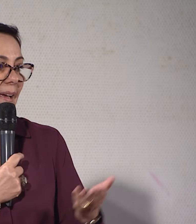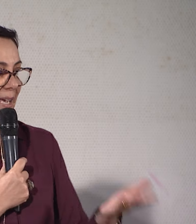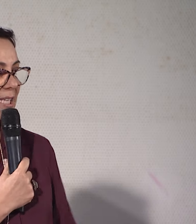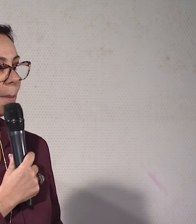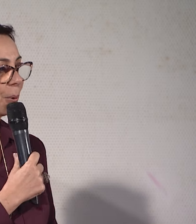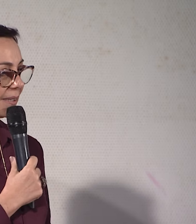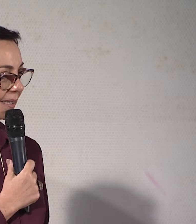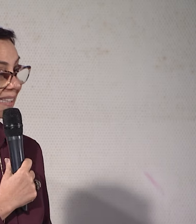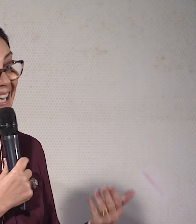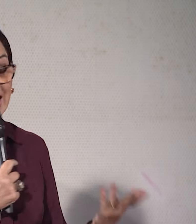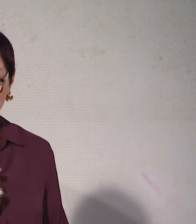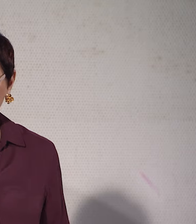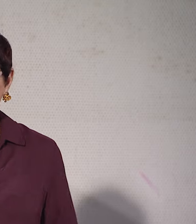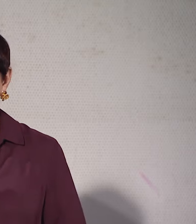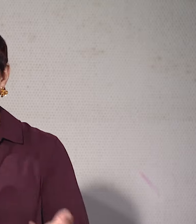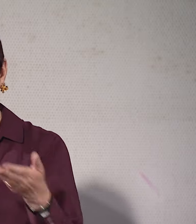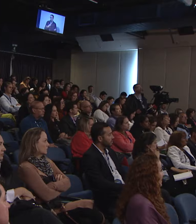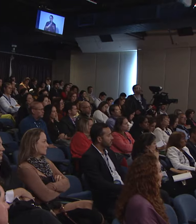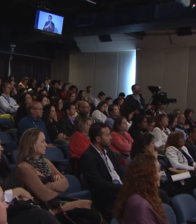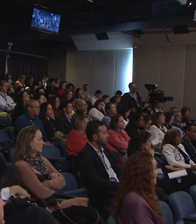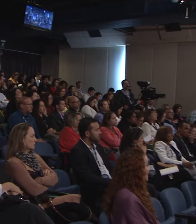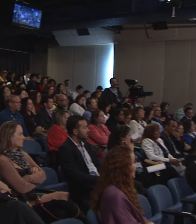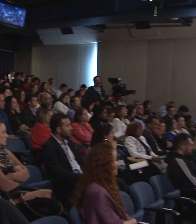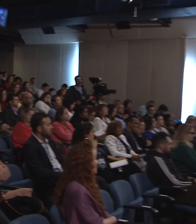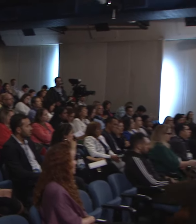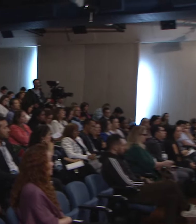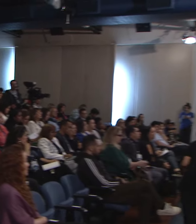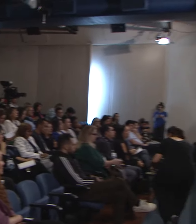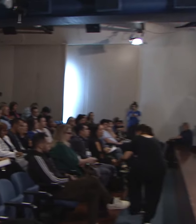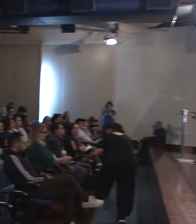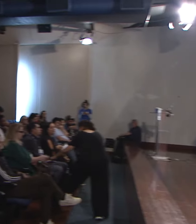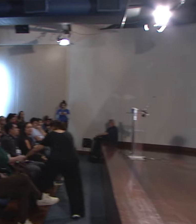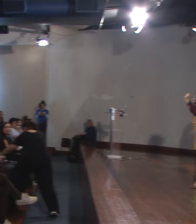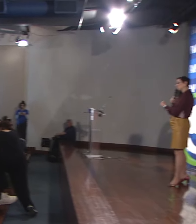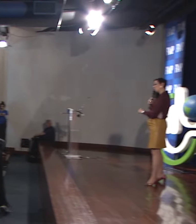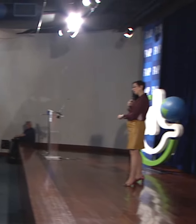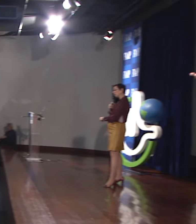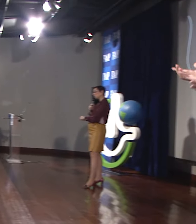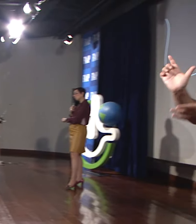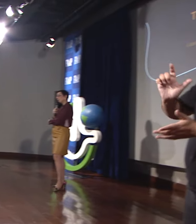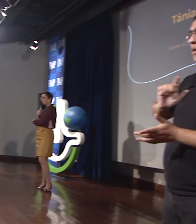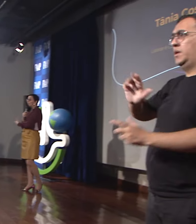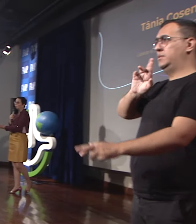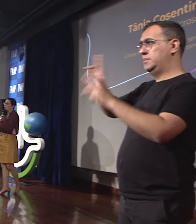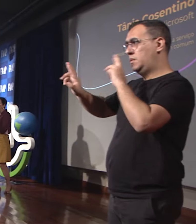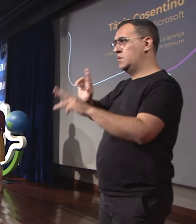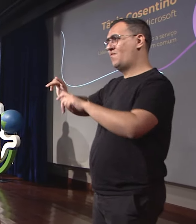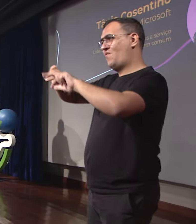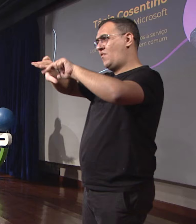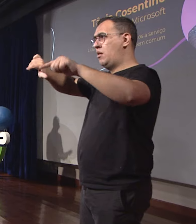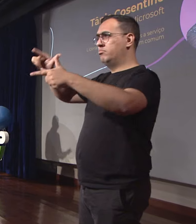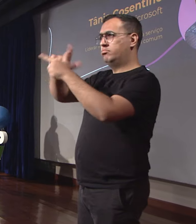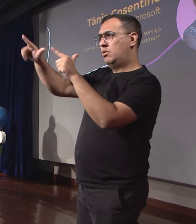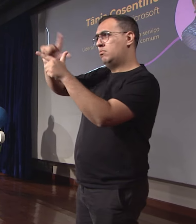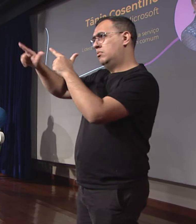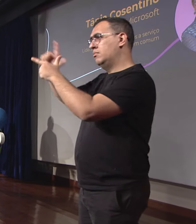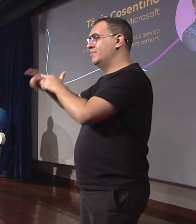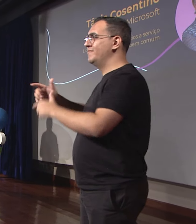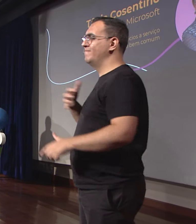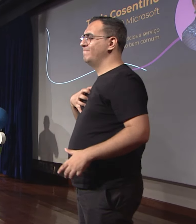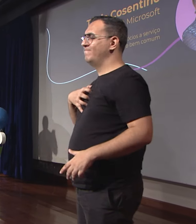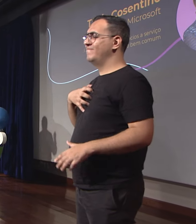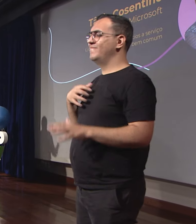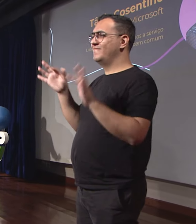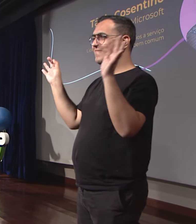vida. Esse é o poder da IA, que tem hoje, trazendo respostas hoje para problemas complexos. E eu fico muito feliz de estar na